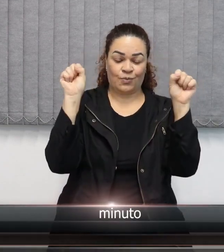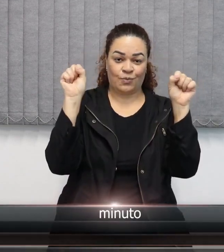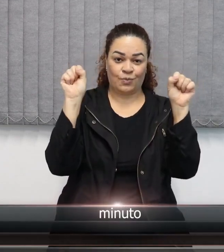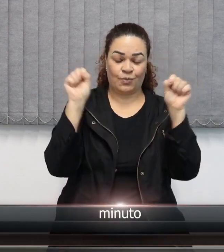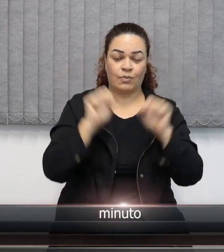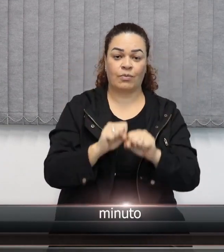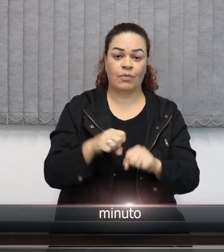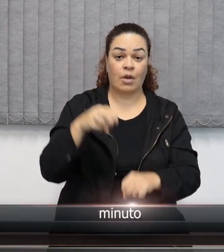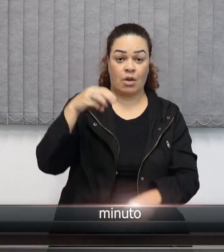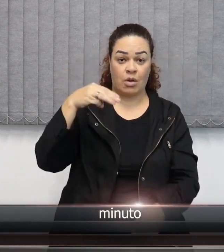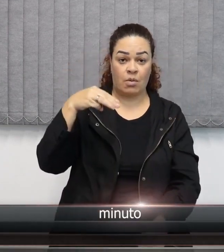minuto,